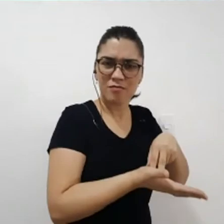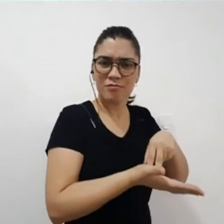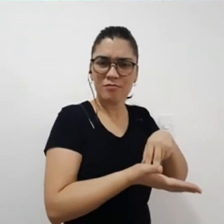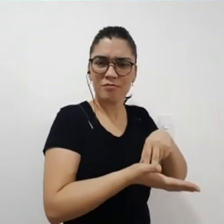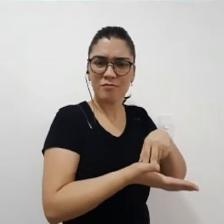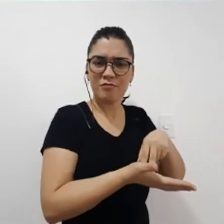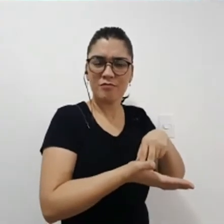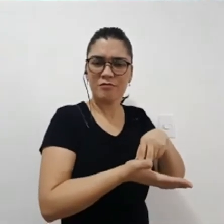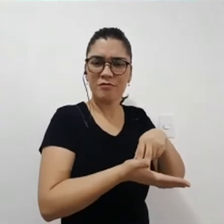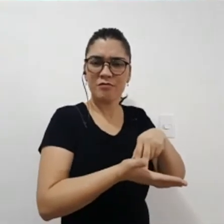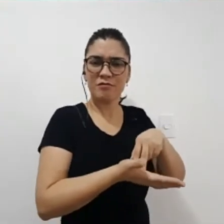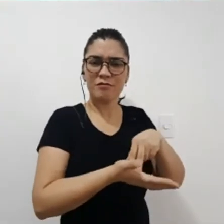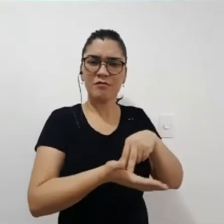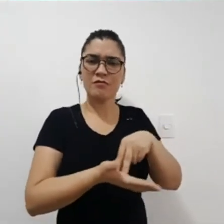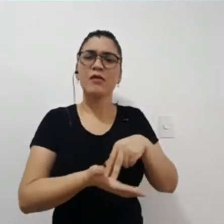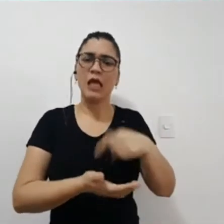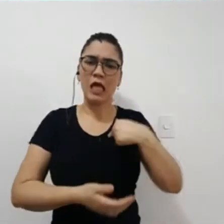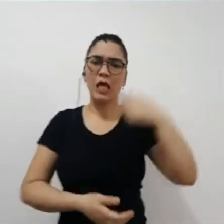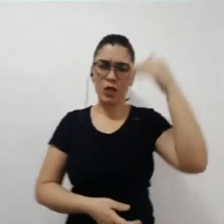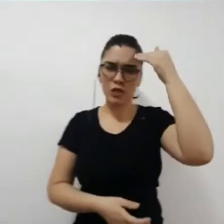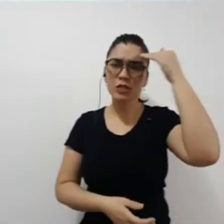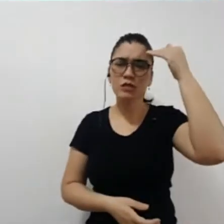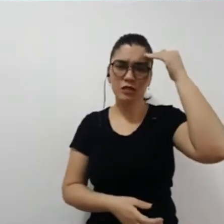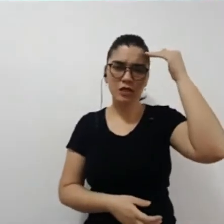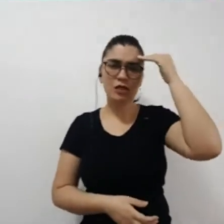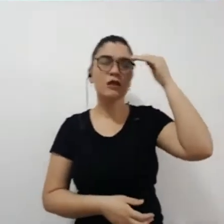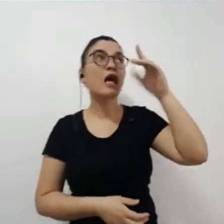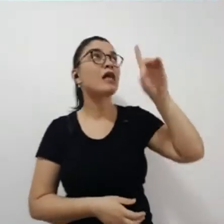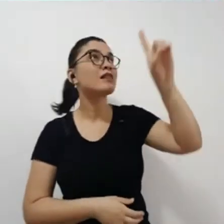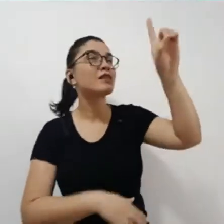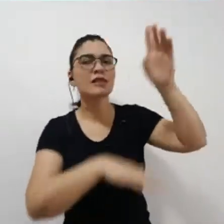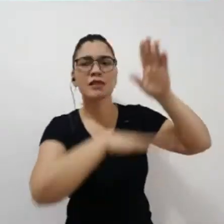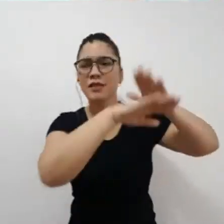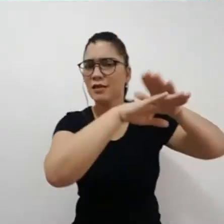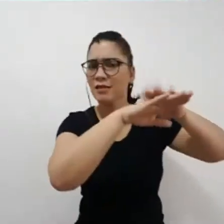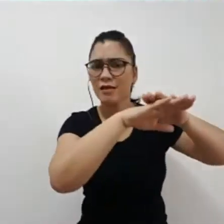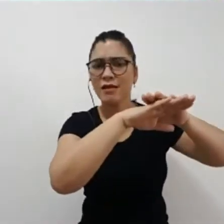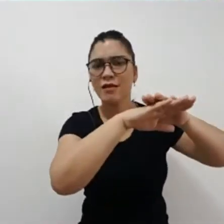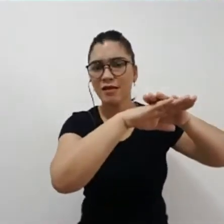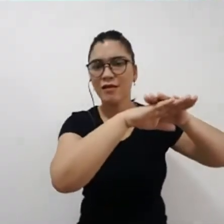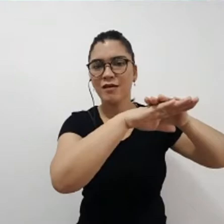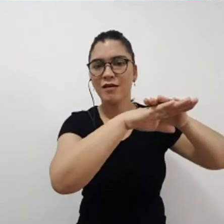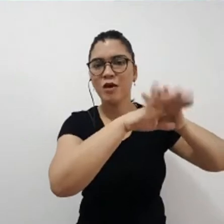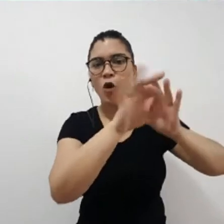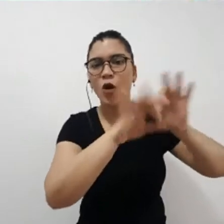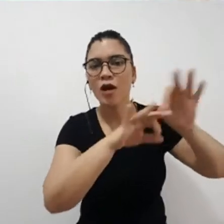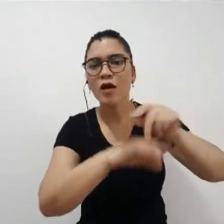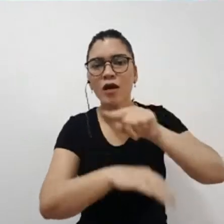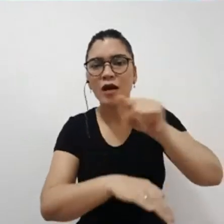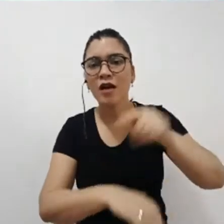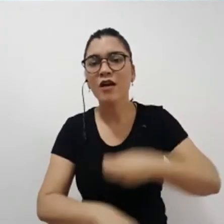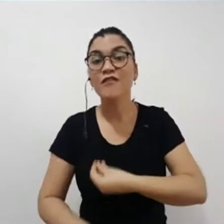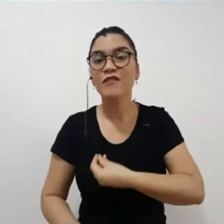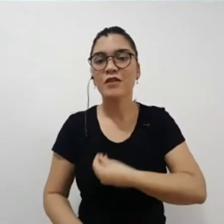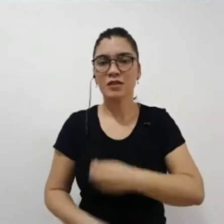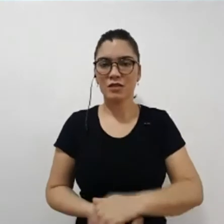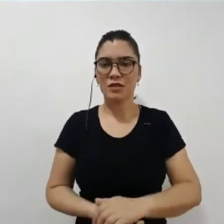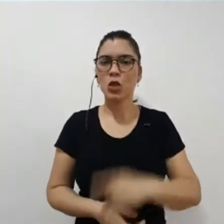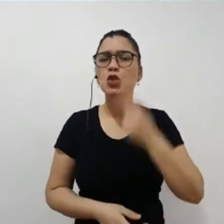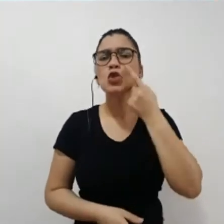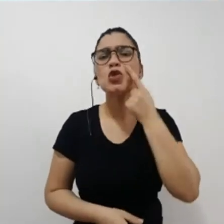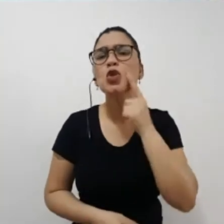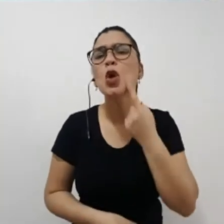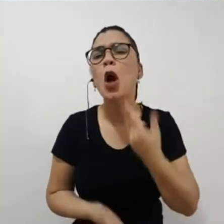Eu tenho certeza que Deus ele está produzindo algo na sua vida. Não desperdice as suas lágrimas. Não desperdice as